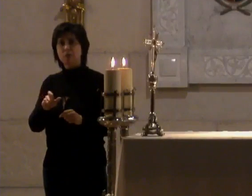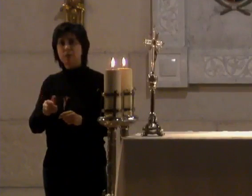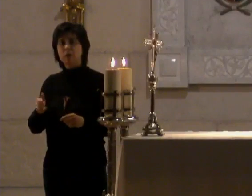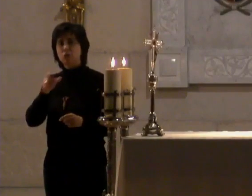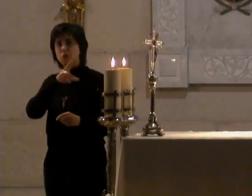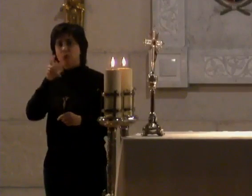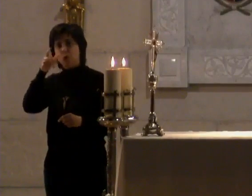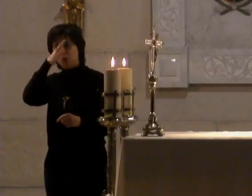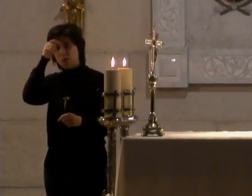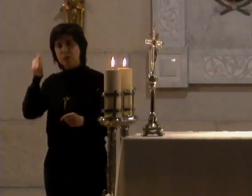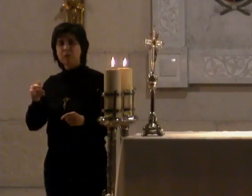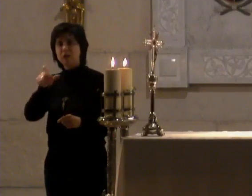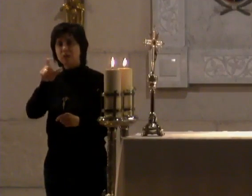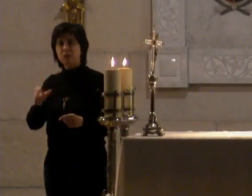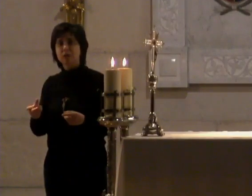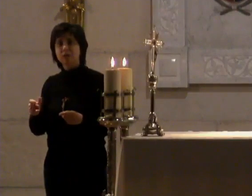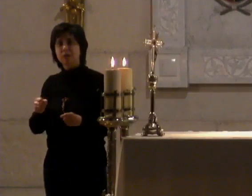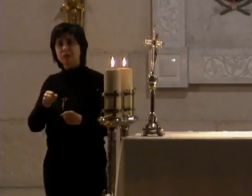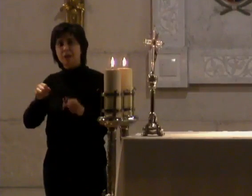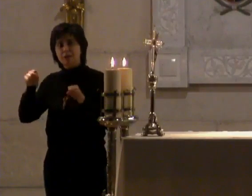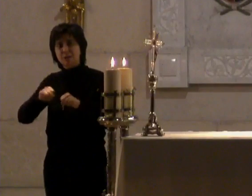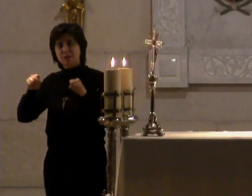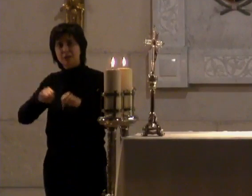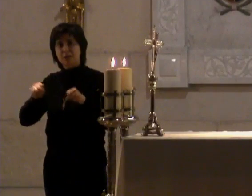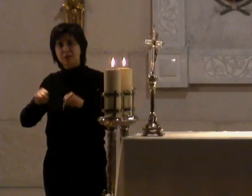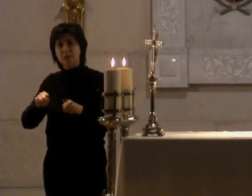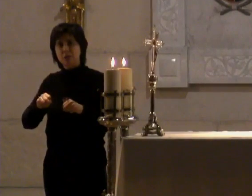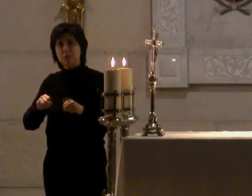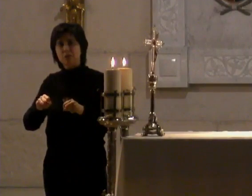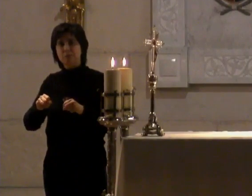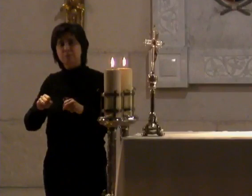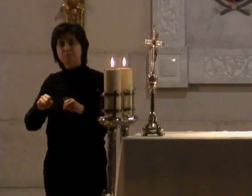mayores. No, son los más desvalidos.